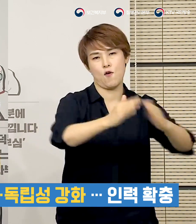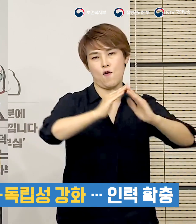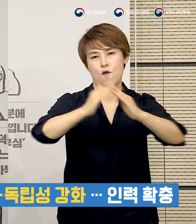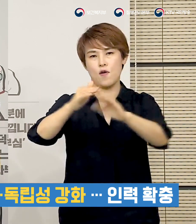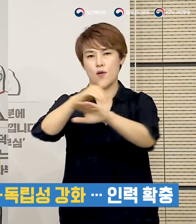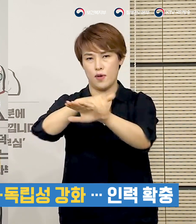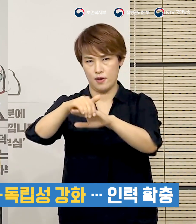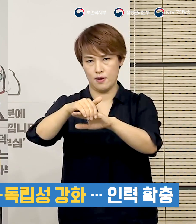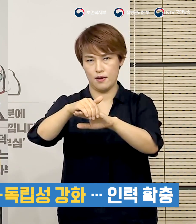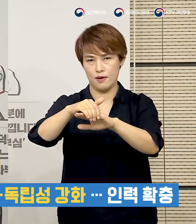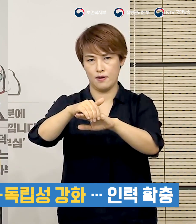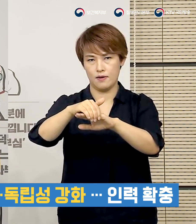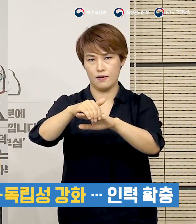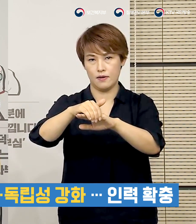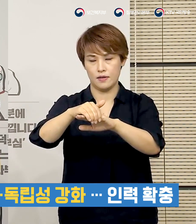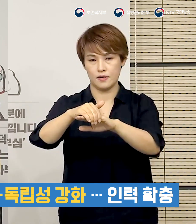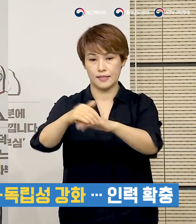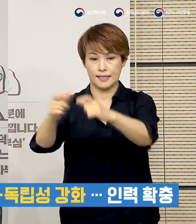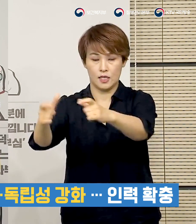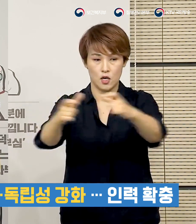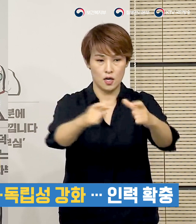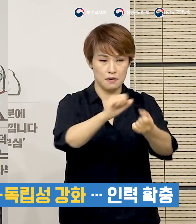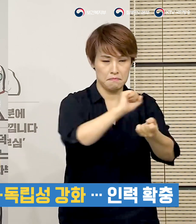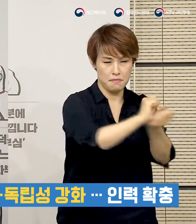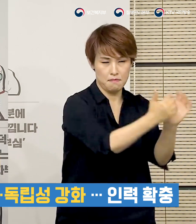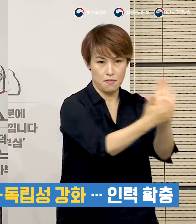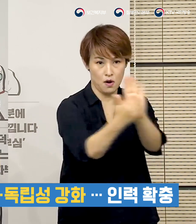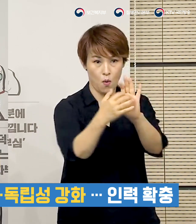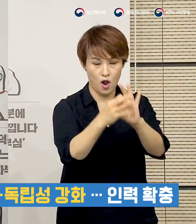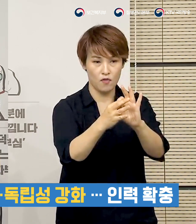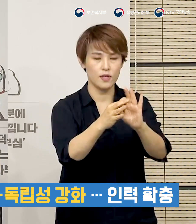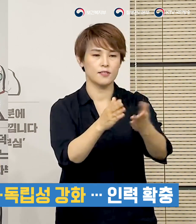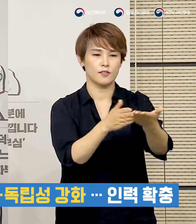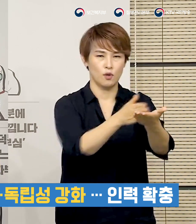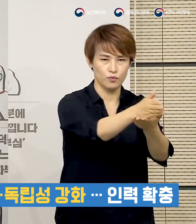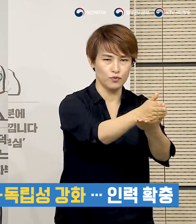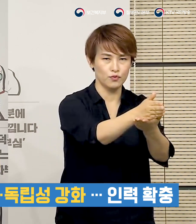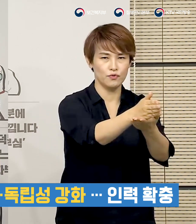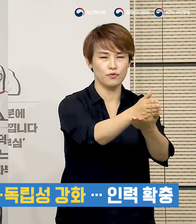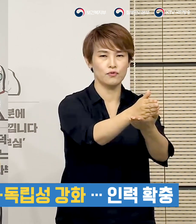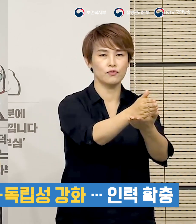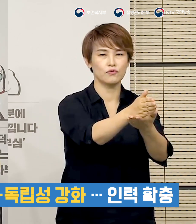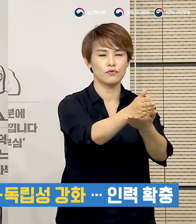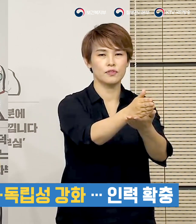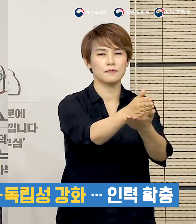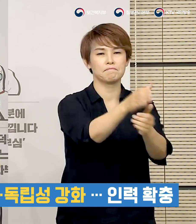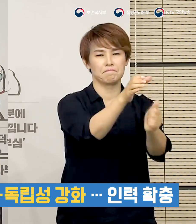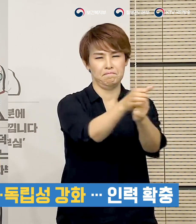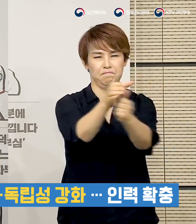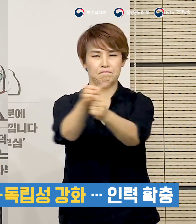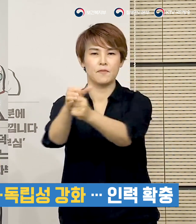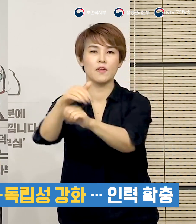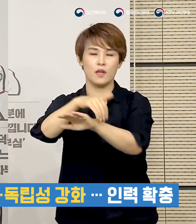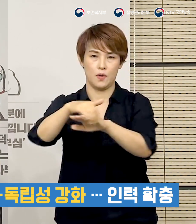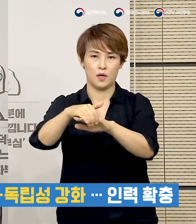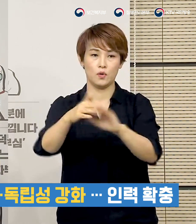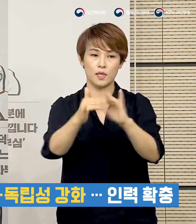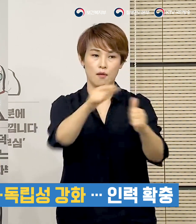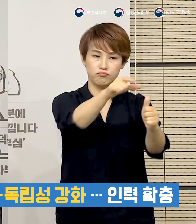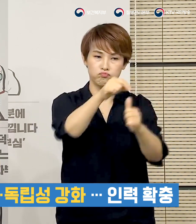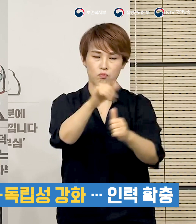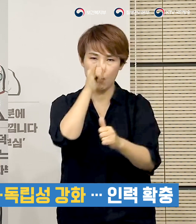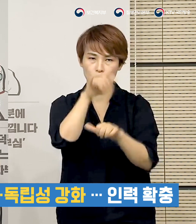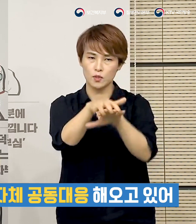거기에 따라서 마찬가지로 지역에서의 감염병 대응의 전문성과 독립성이 강화되면서 인력이나 조직도 같이 확충되는